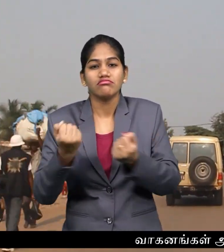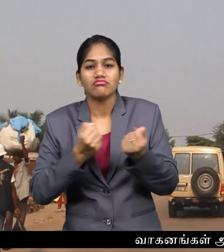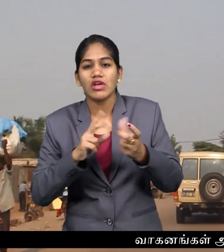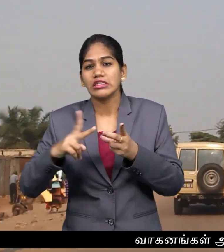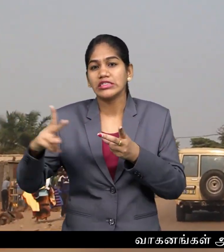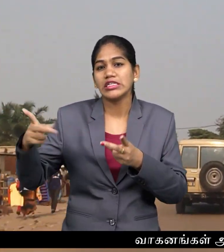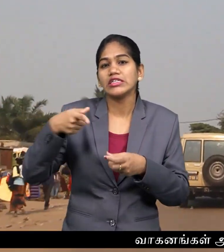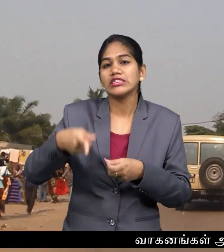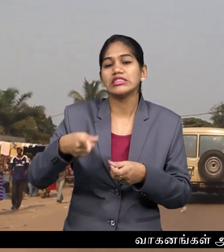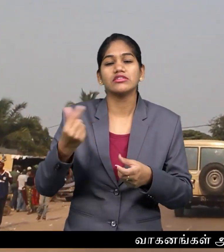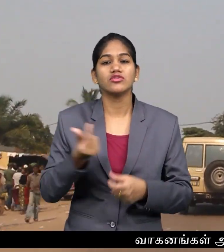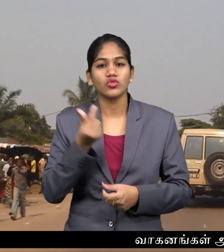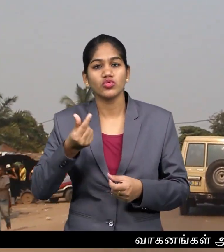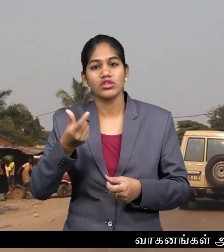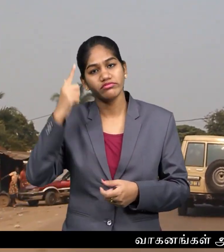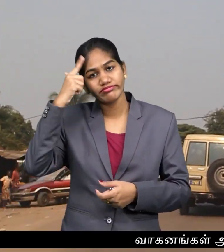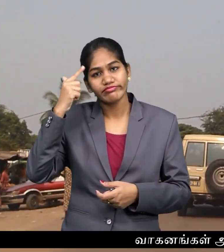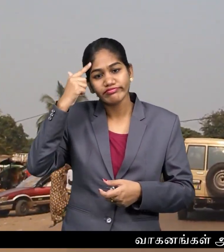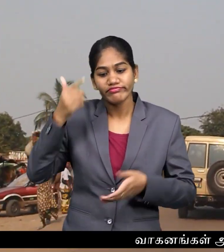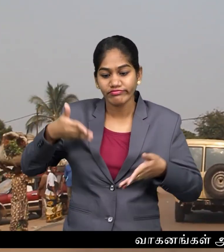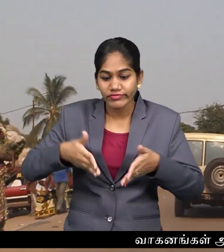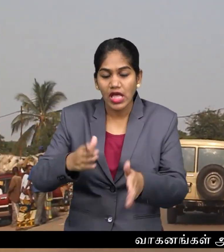இயங்குகின்றன.